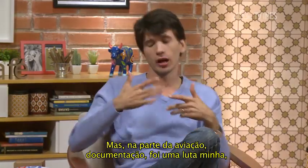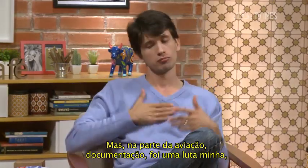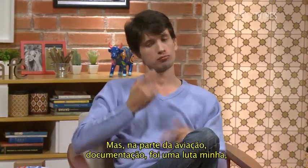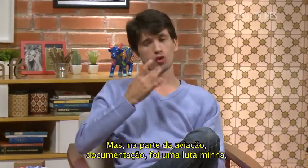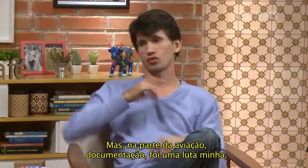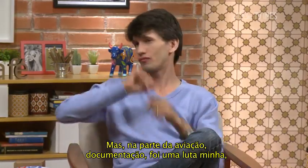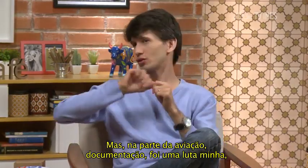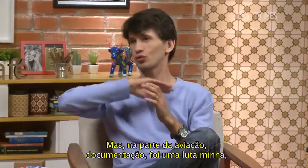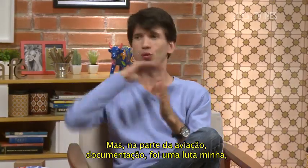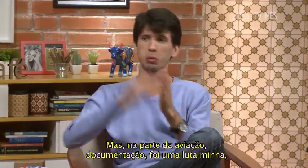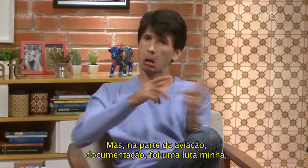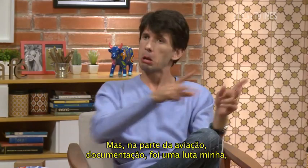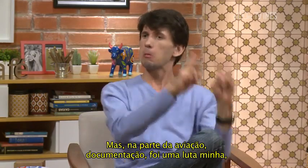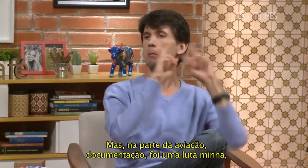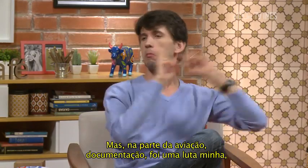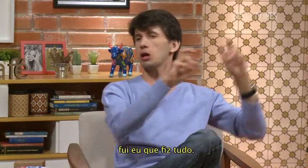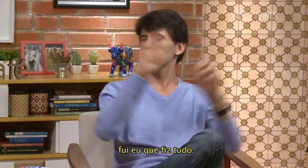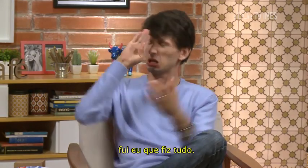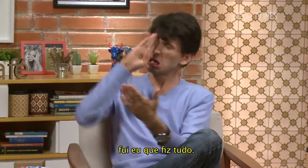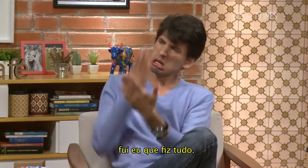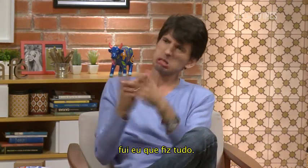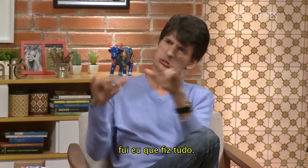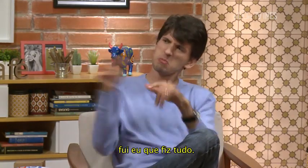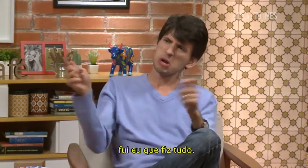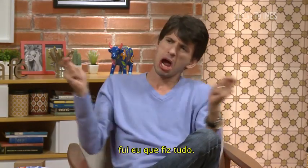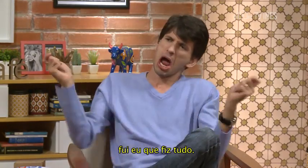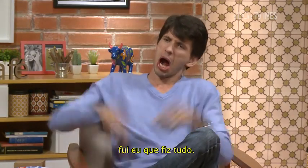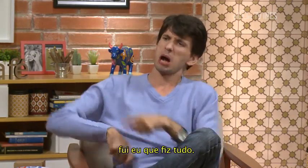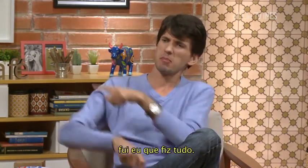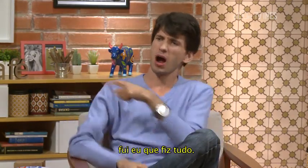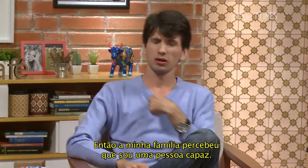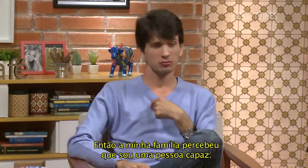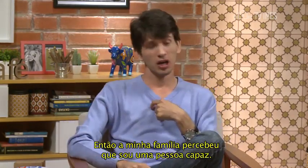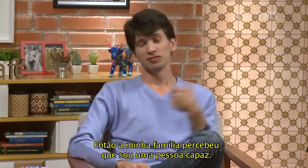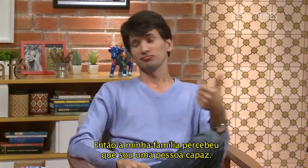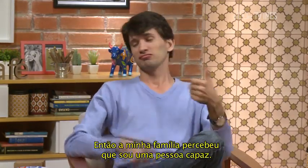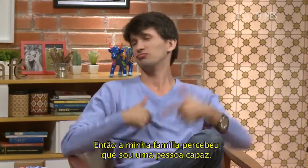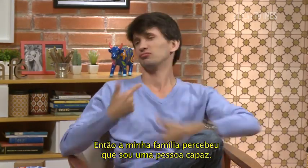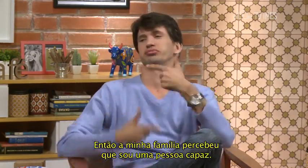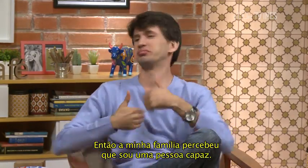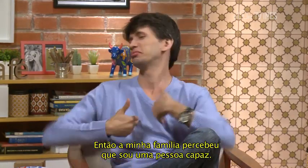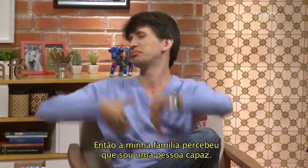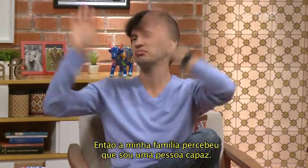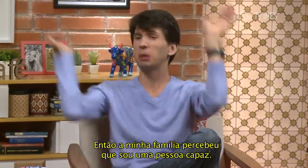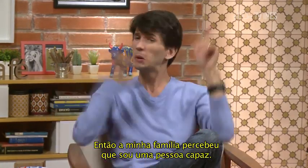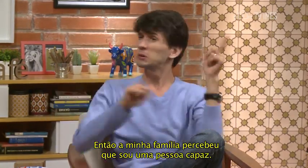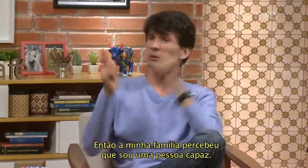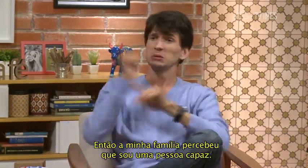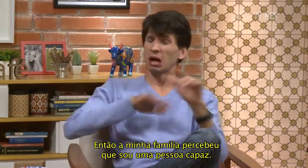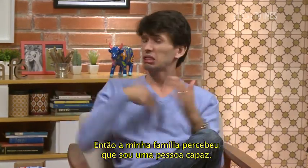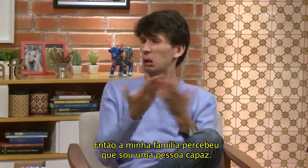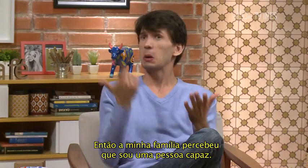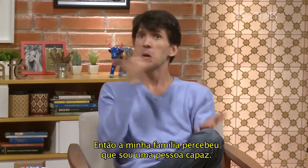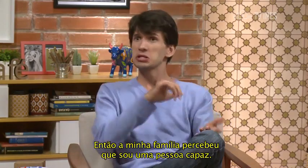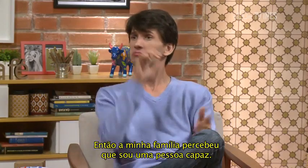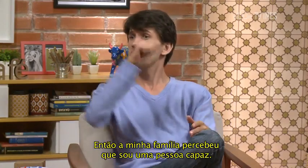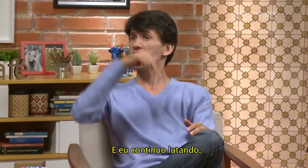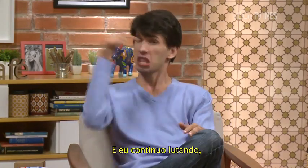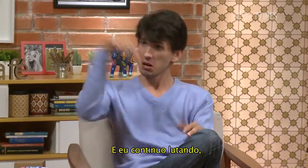foi uma luta minha fui eu que fiz tudo então a minha família percebeu que eu sou uma pessoa capaz e eu